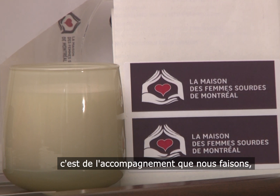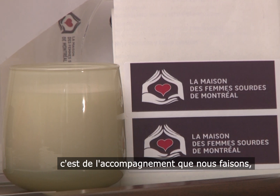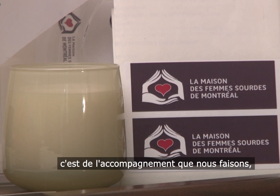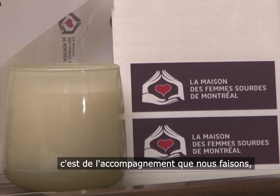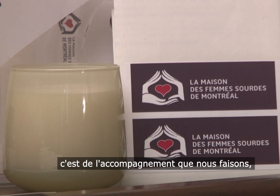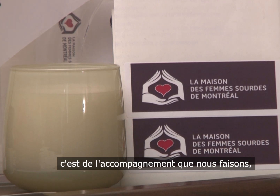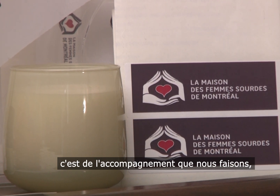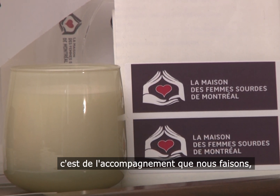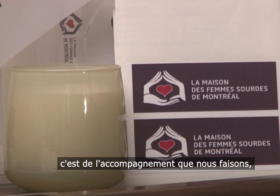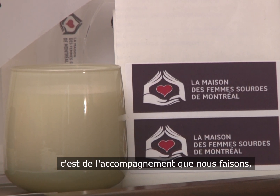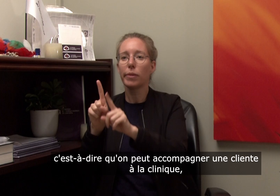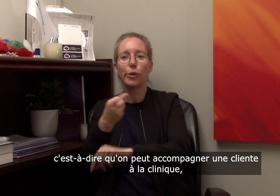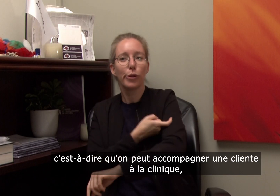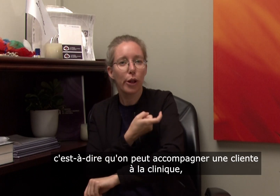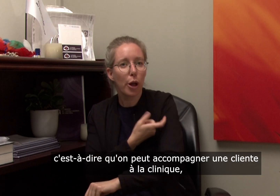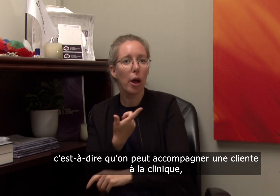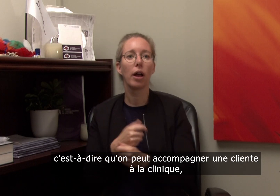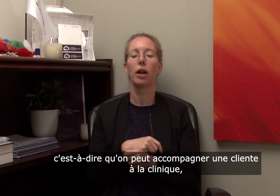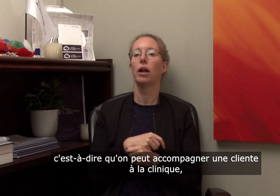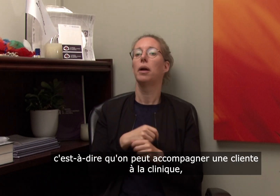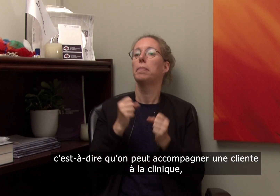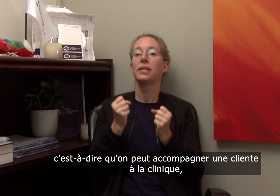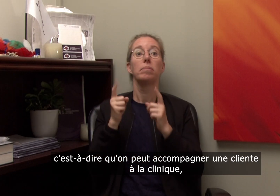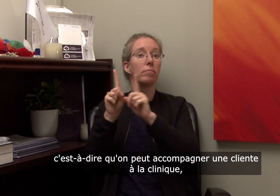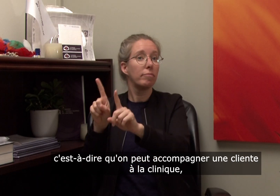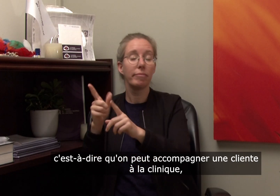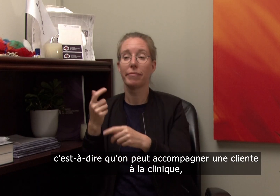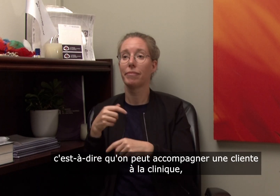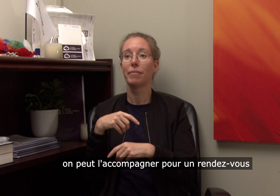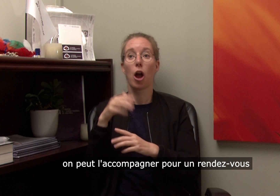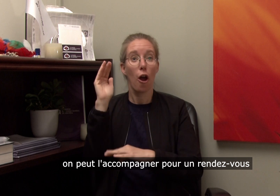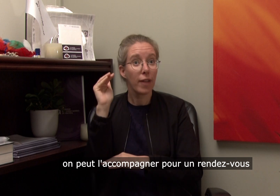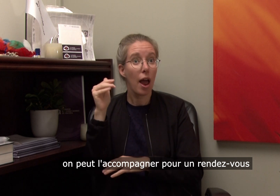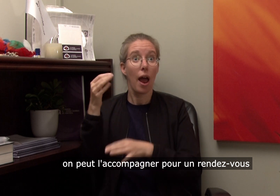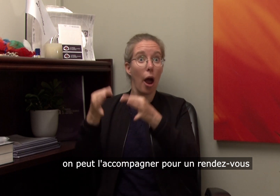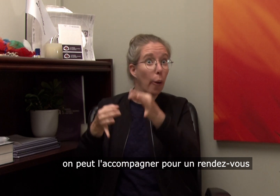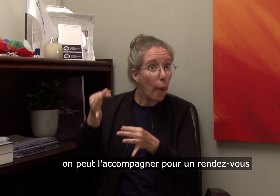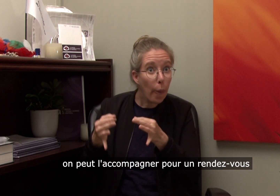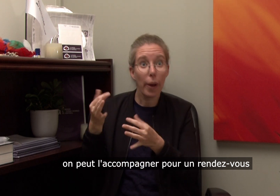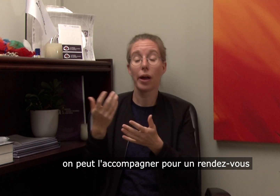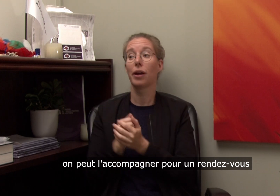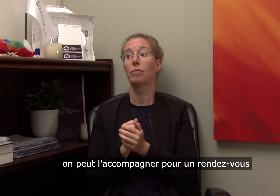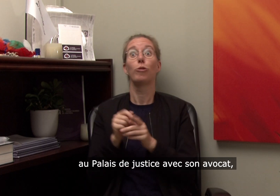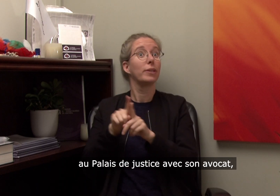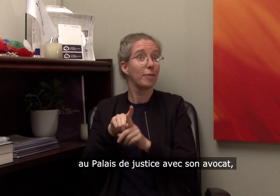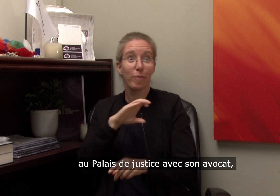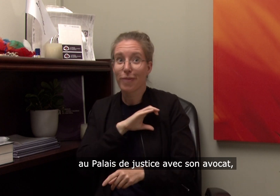l'accompagnement que nous faisons, c'est-à-dire qu'on peut accompagner une cliente à la clinique, on peut l'accompagner pour un rendez-vous au palais de justice